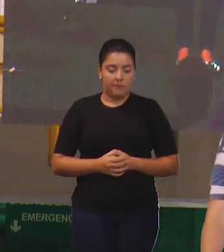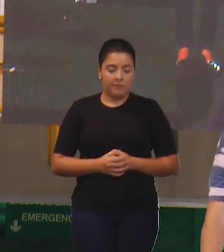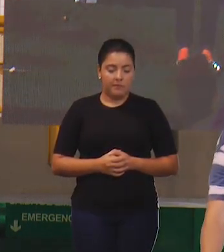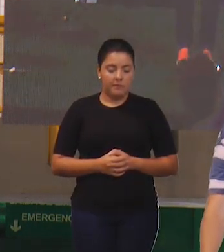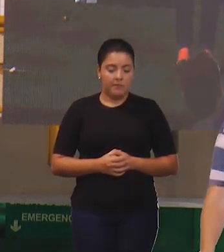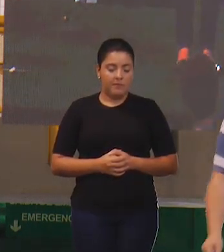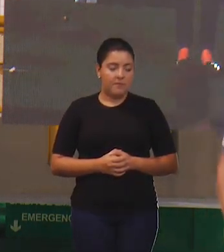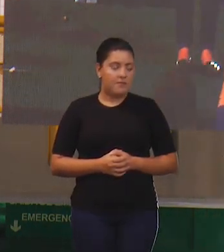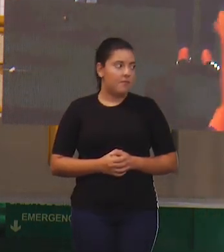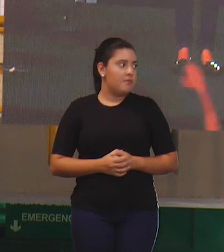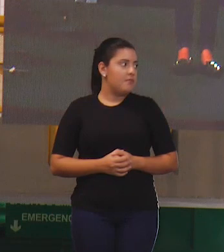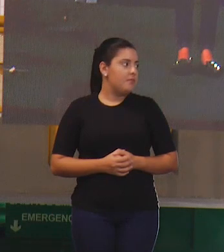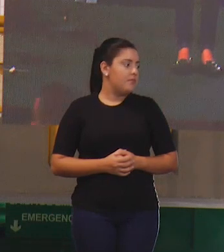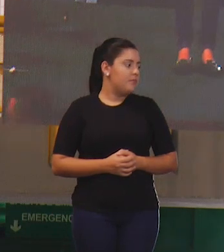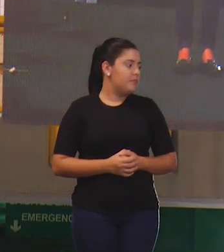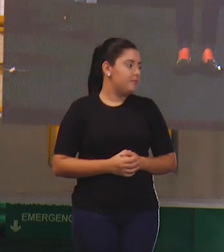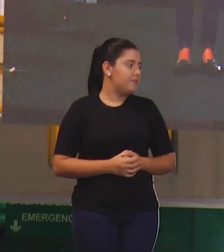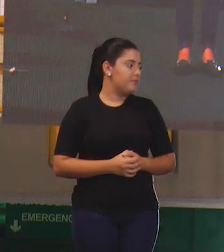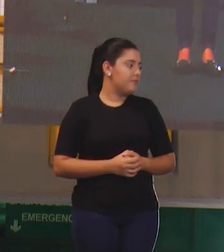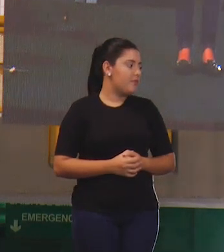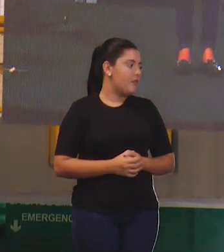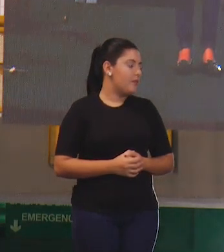Está bem, viu? Ave Maria.